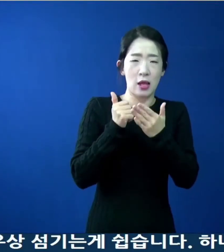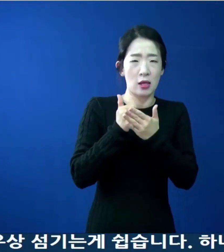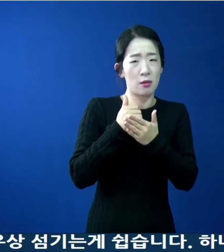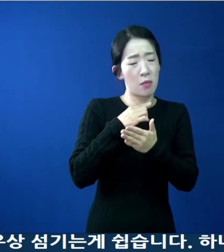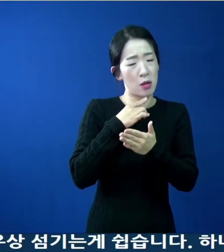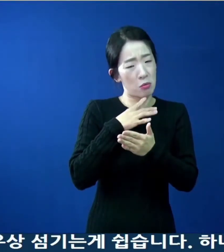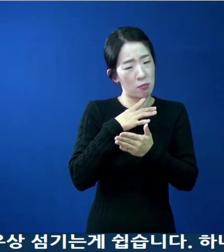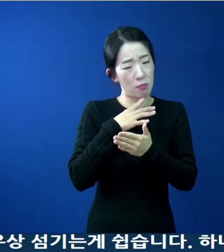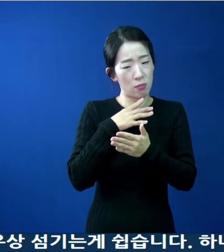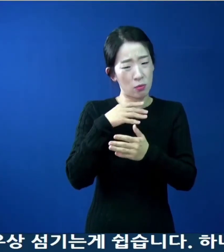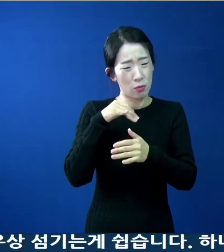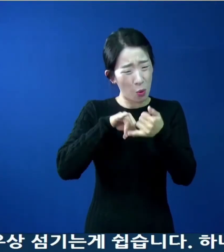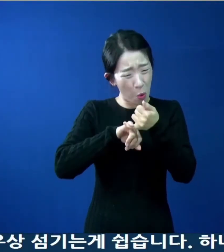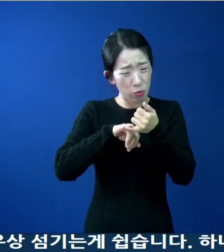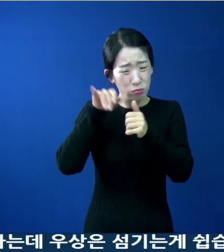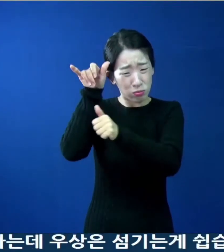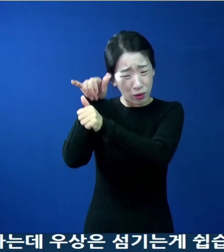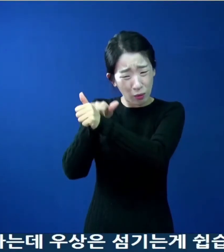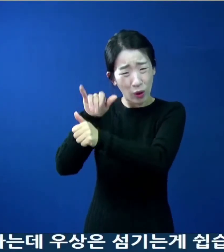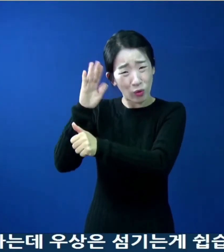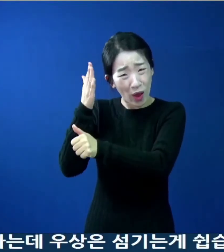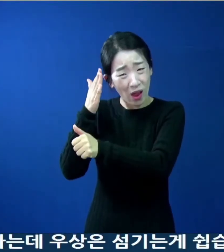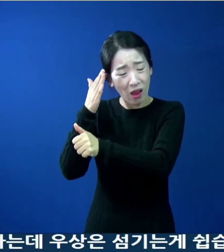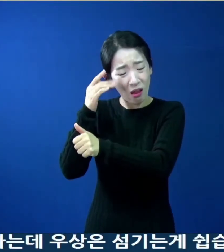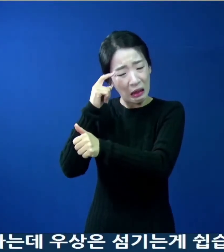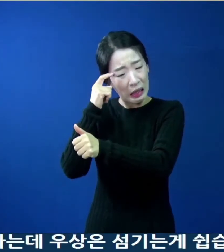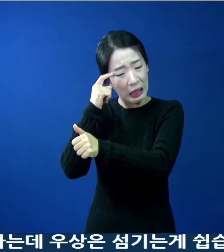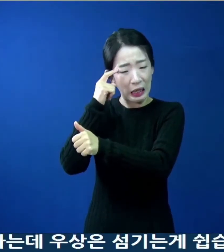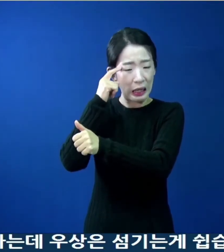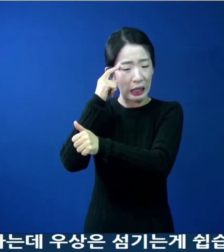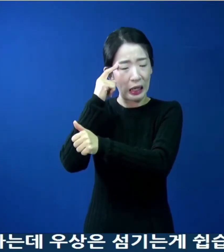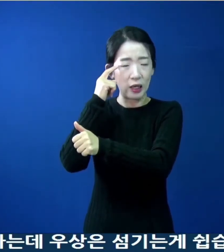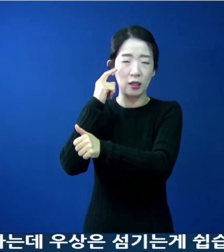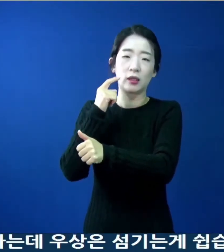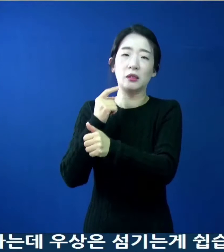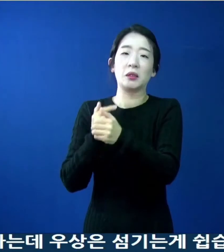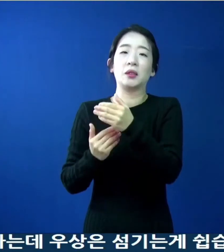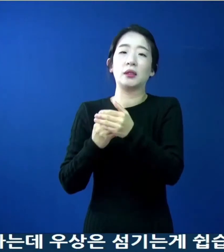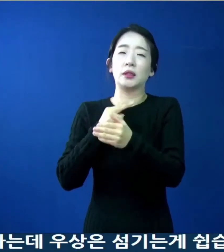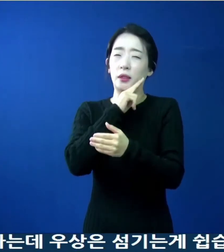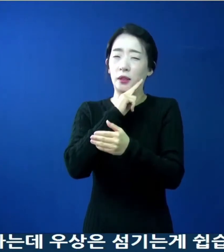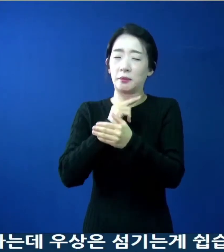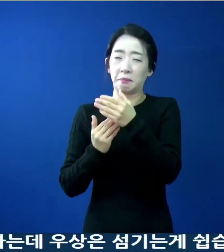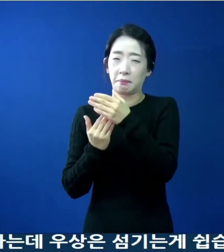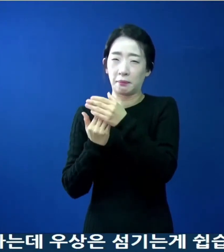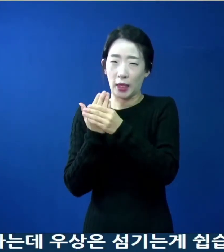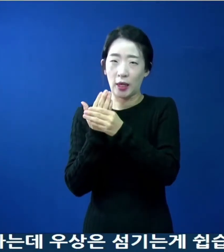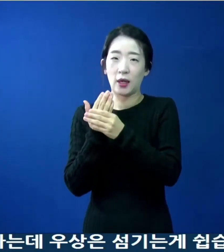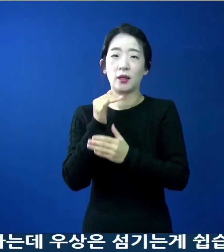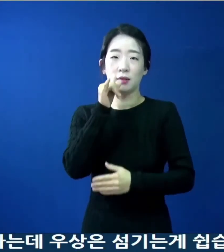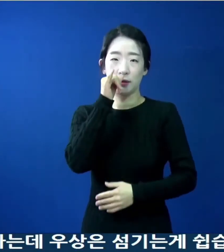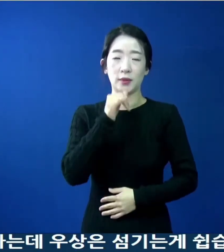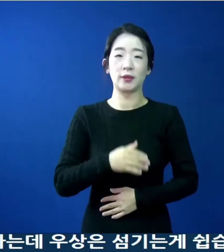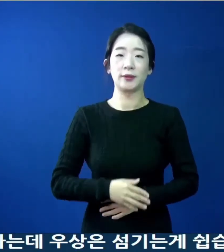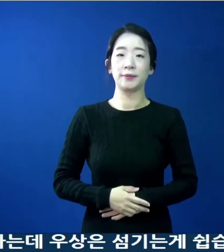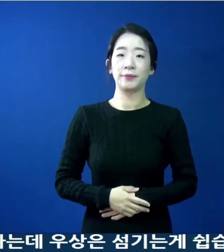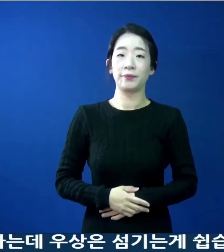섬겨야 돼? 이런 빼딱한 마음들이 들어올 때가 있다는 겁니다.